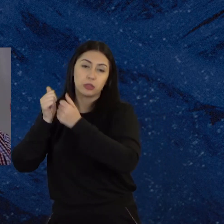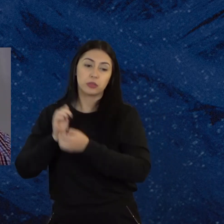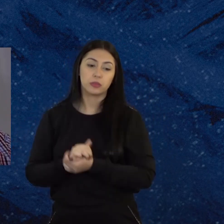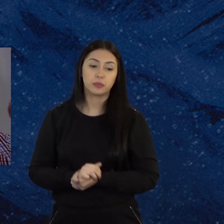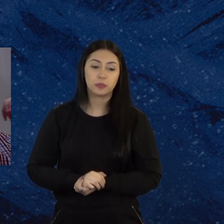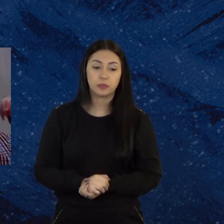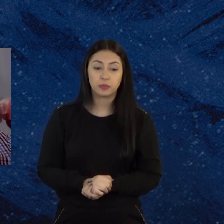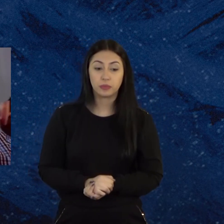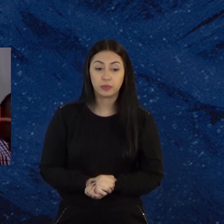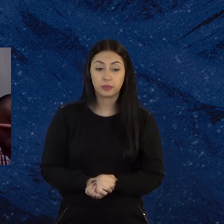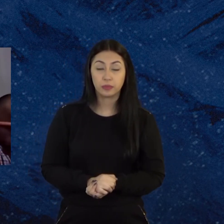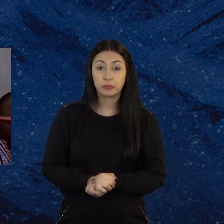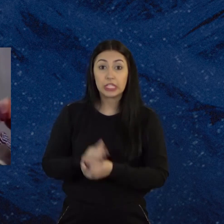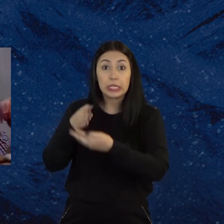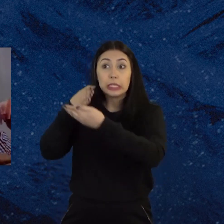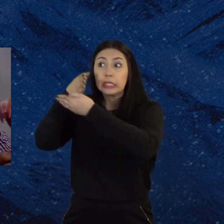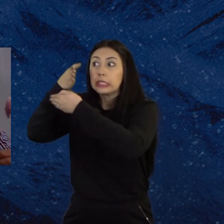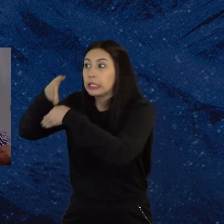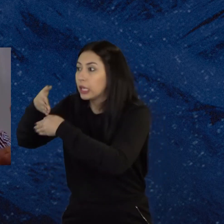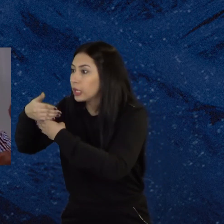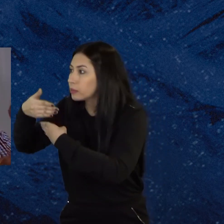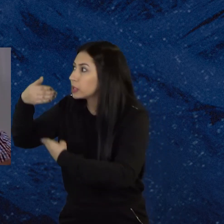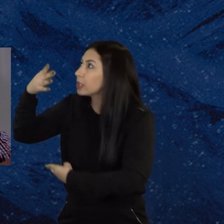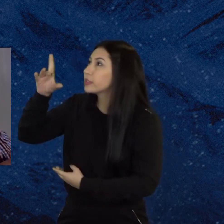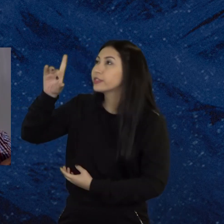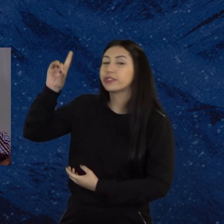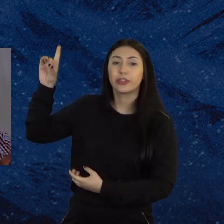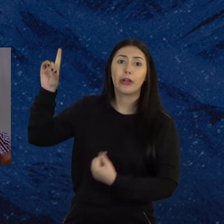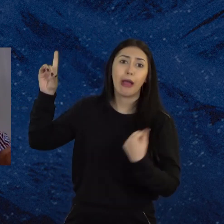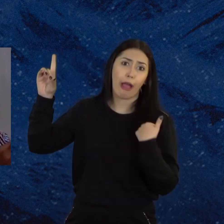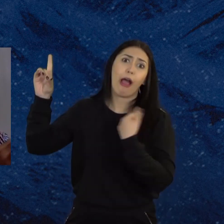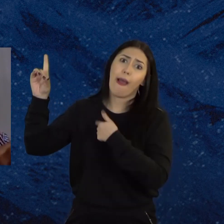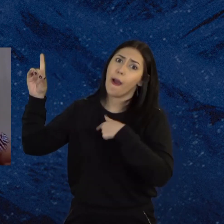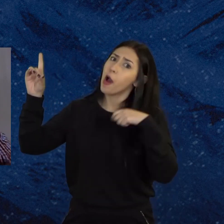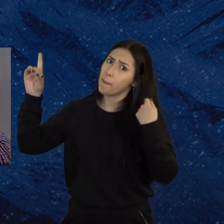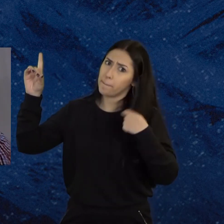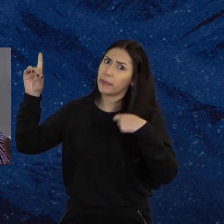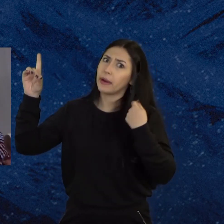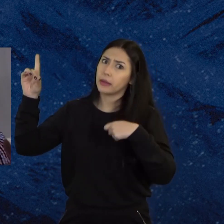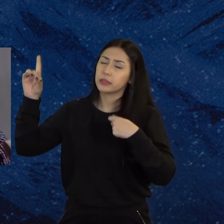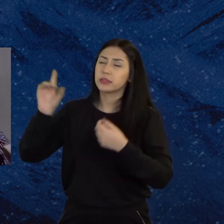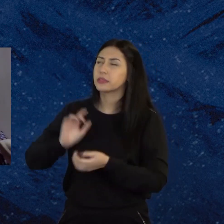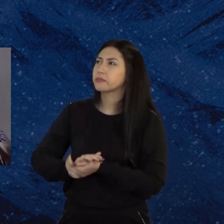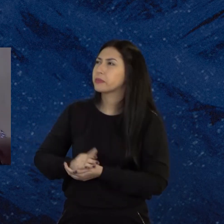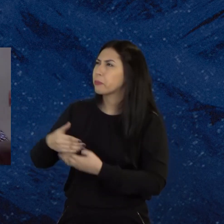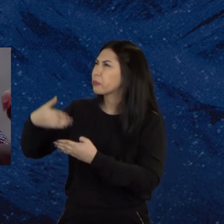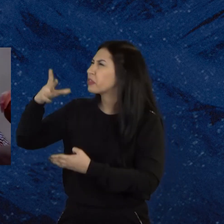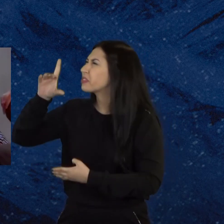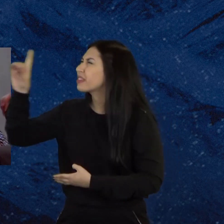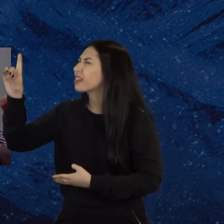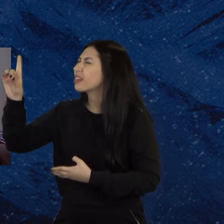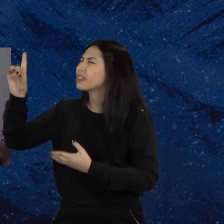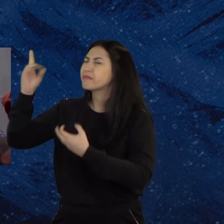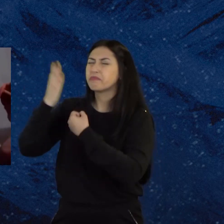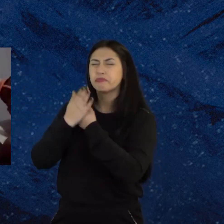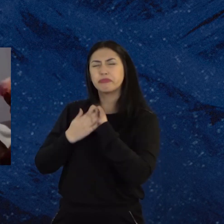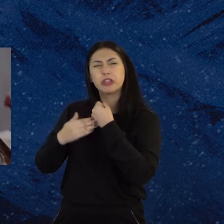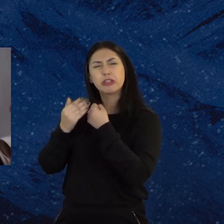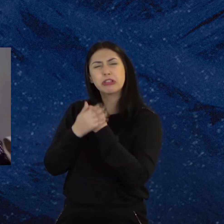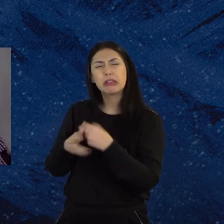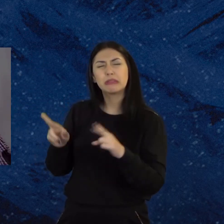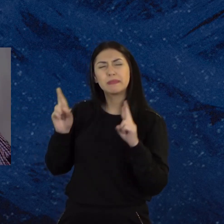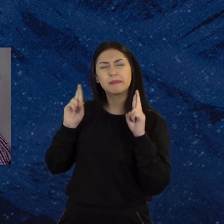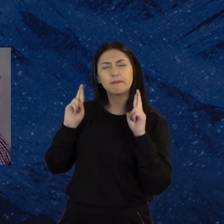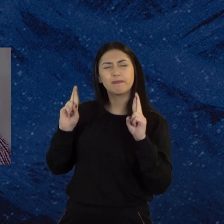né? Entrar nesse ambiente é o que nós precisamos. Amém. O Santo dos Santos, ele nos dá conforto, ele nos, amém, dá esperança. O